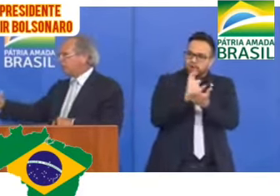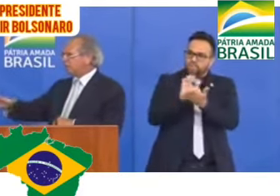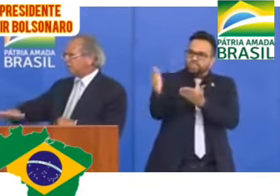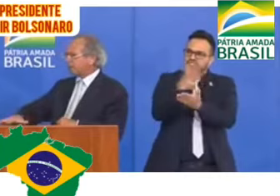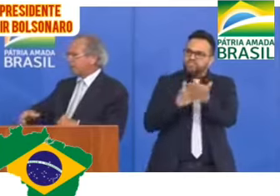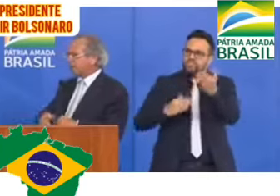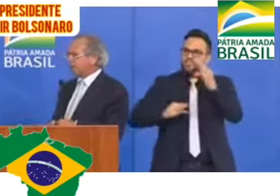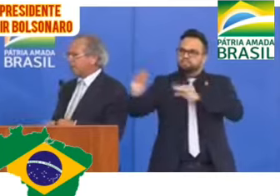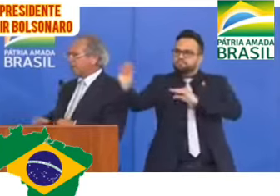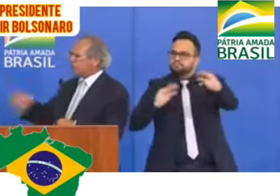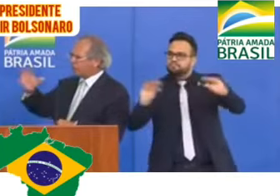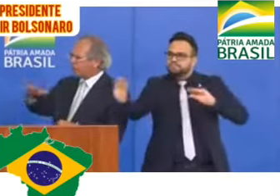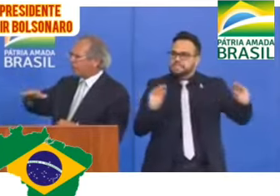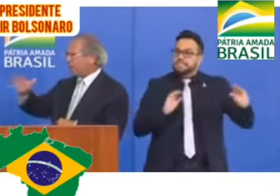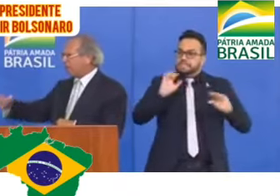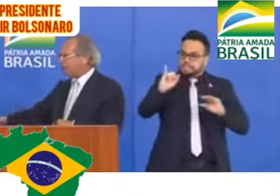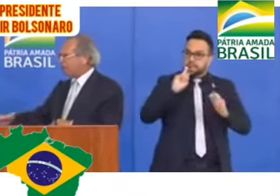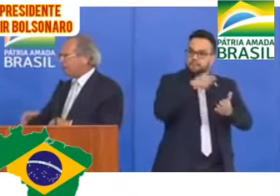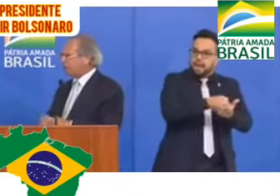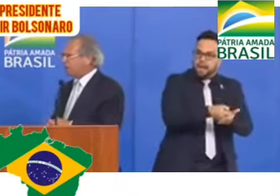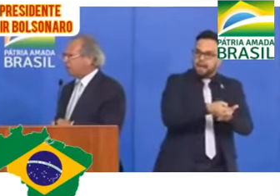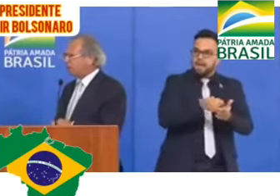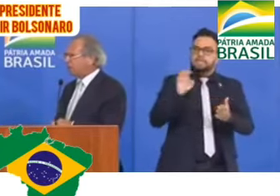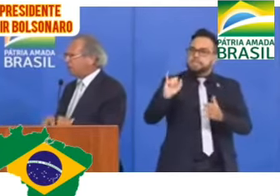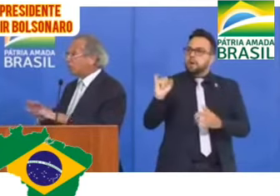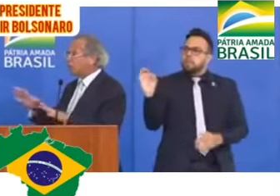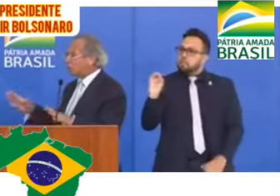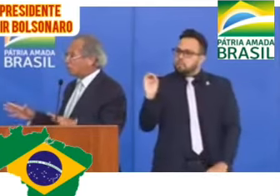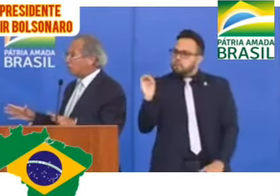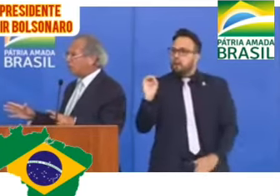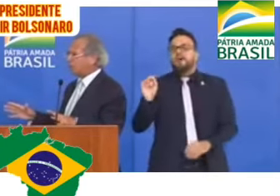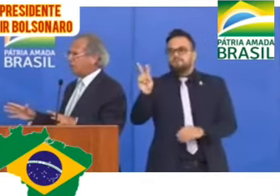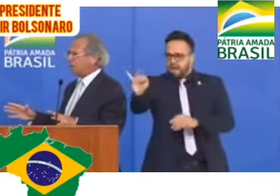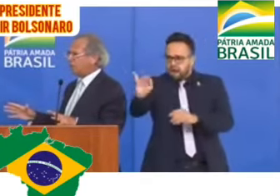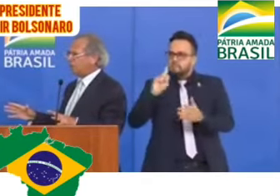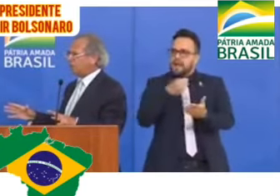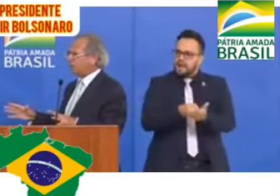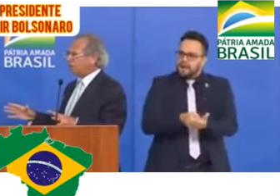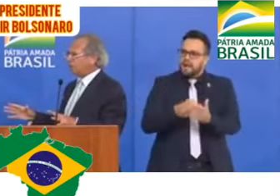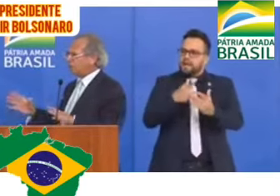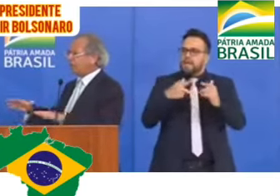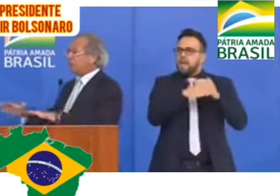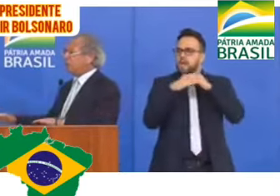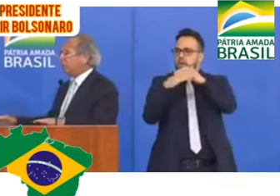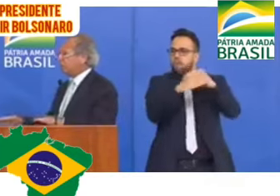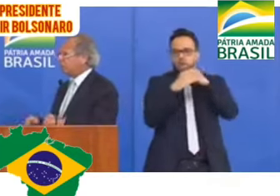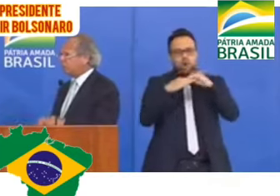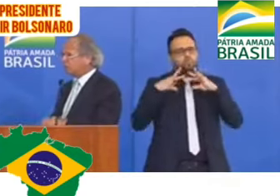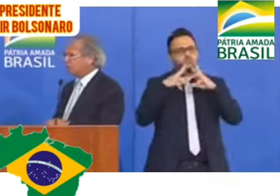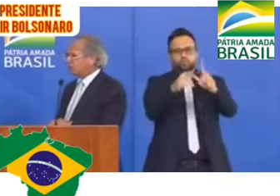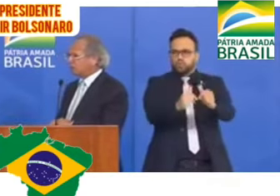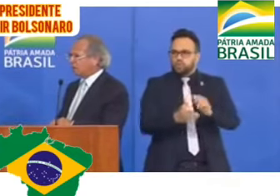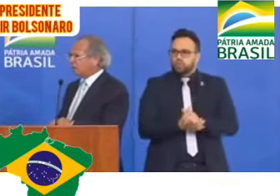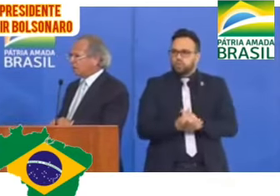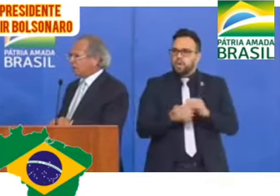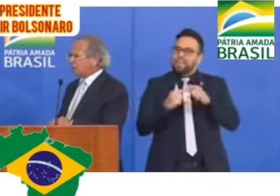Quem não paga, passar a pagar, quem já pagava, pagar menos, porque quando todos pagam, paga-se